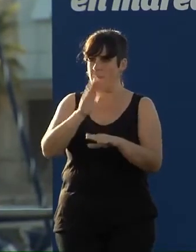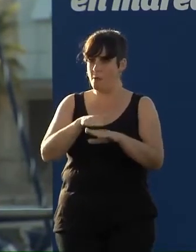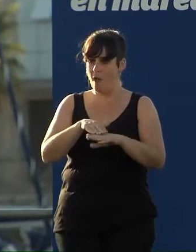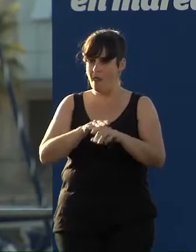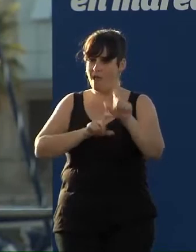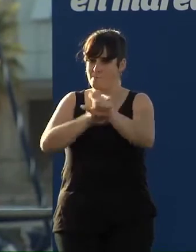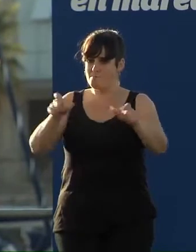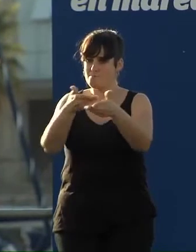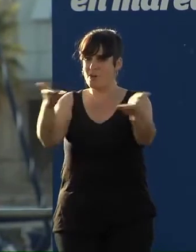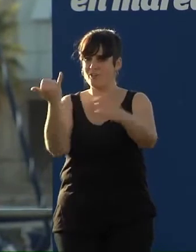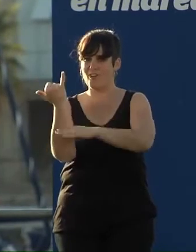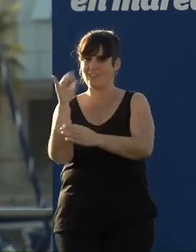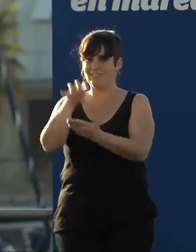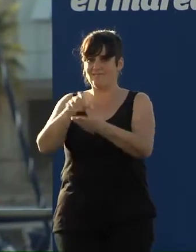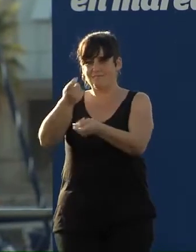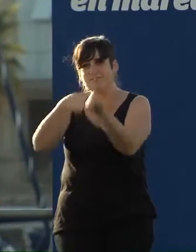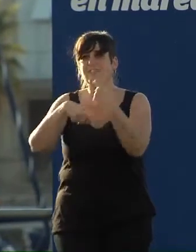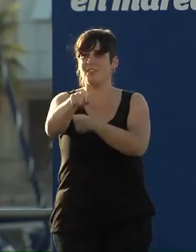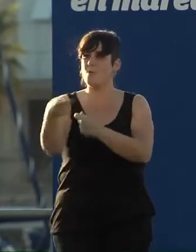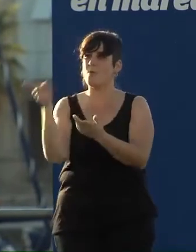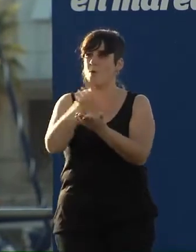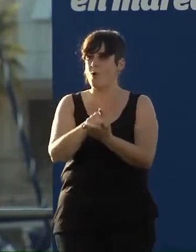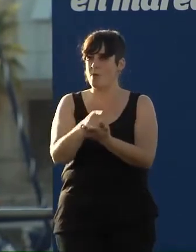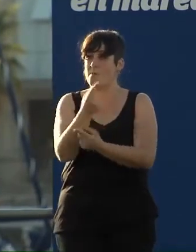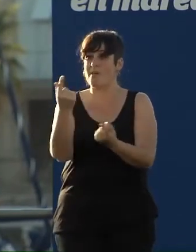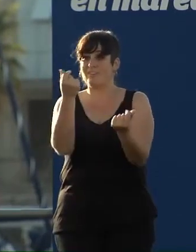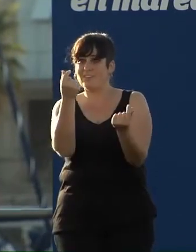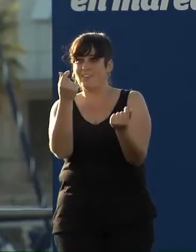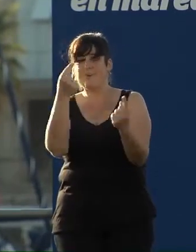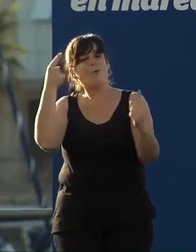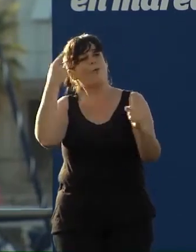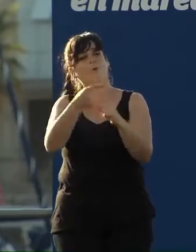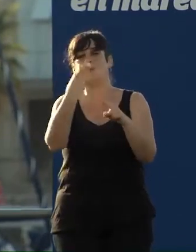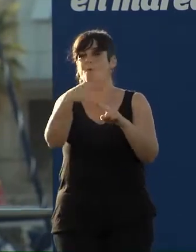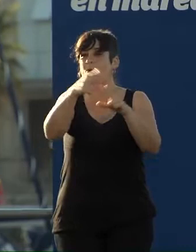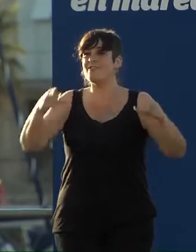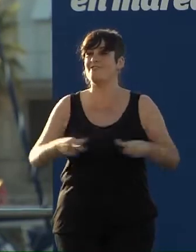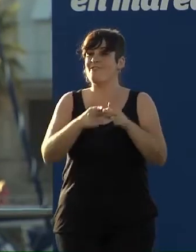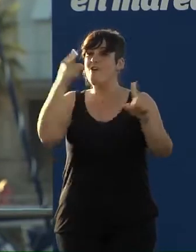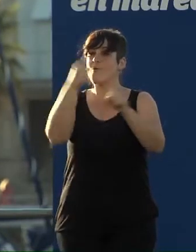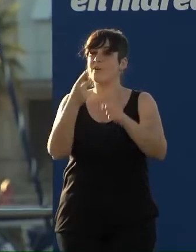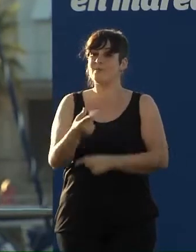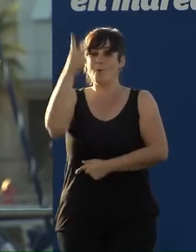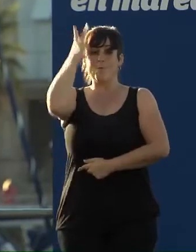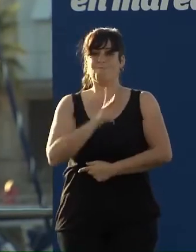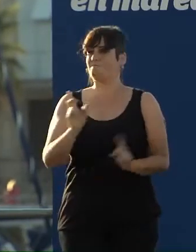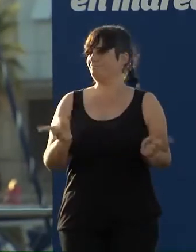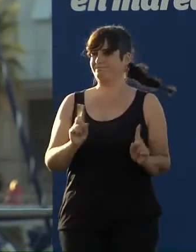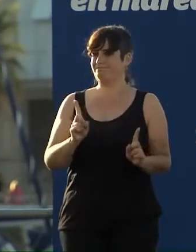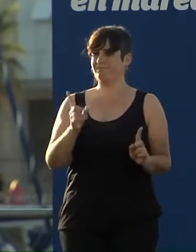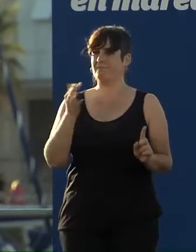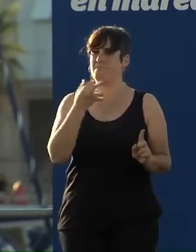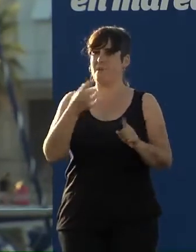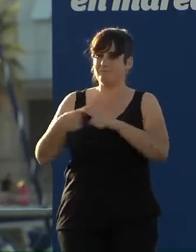institución para que ese diñero vaya para políticas sociis no para privar ningu para darl a todo mundo que necesita a